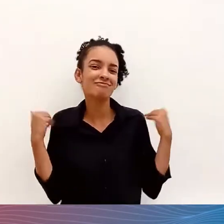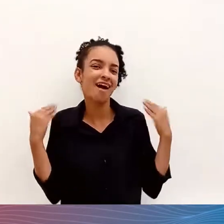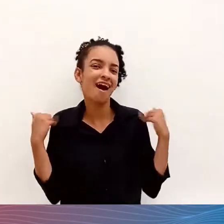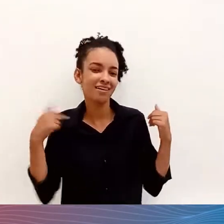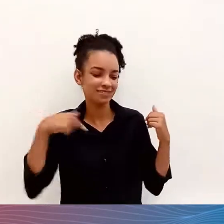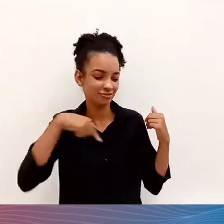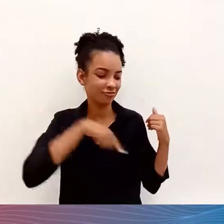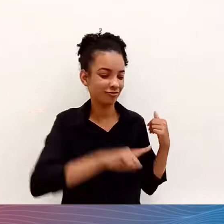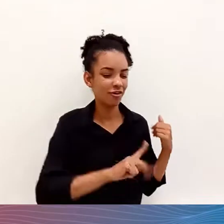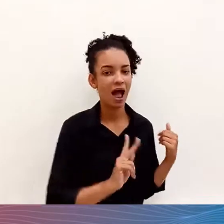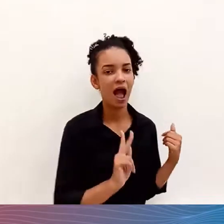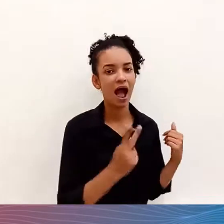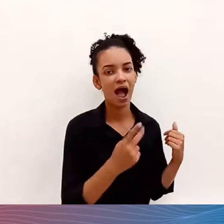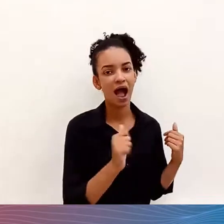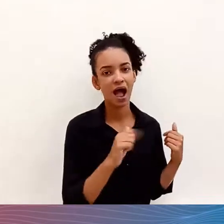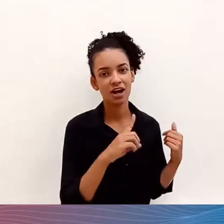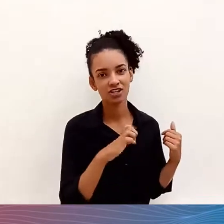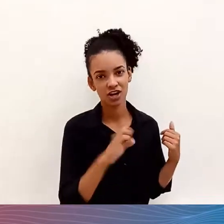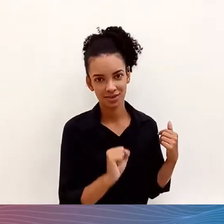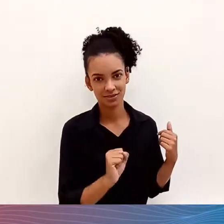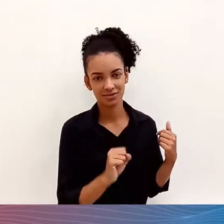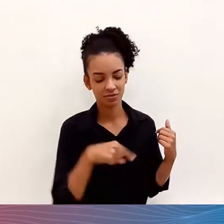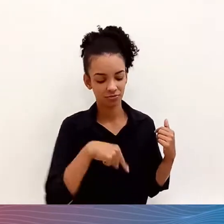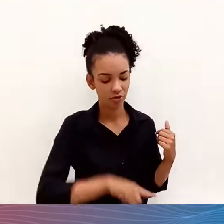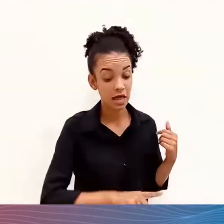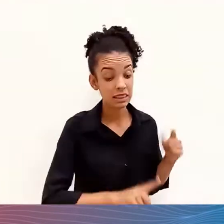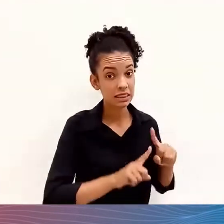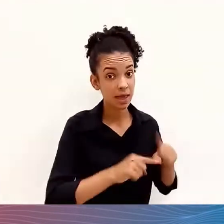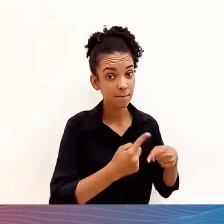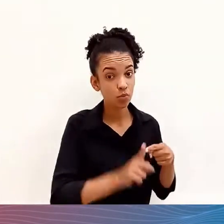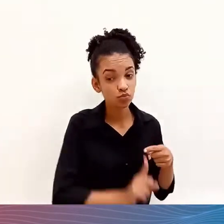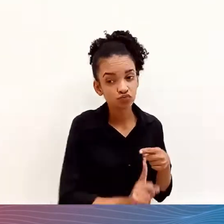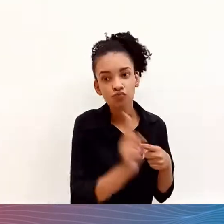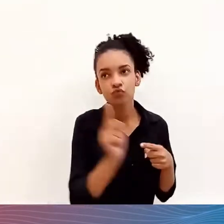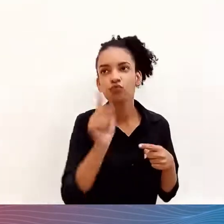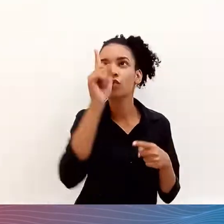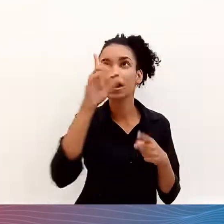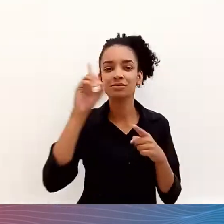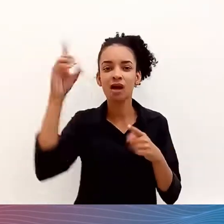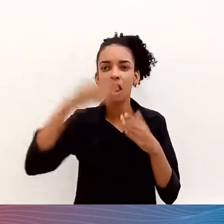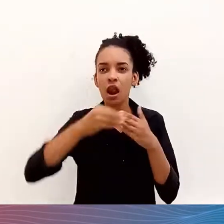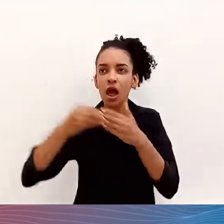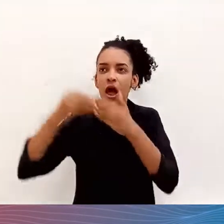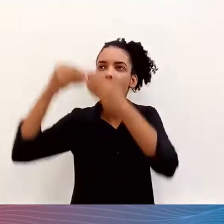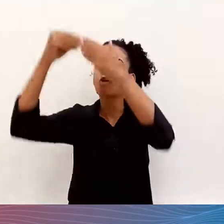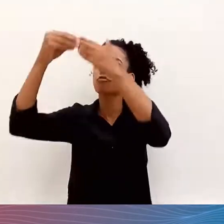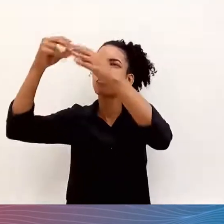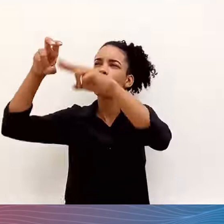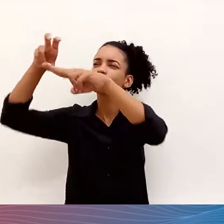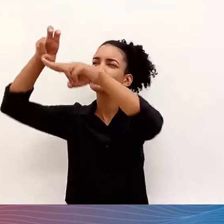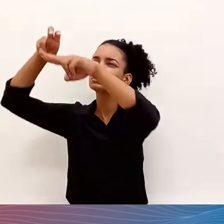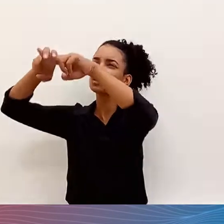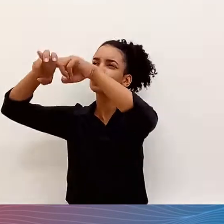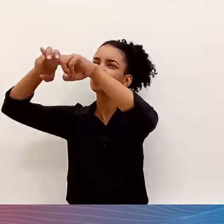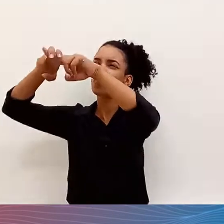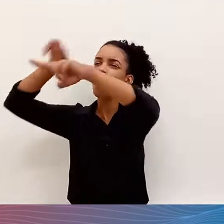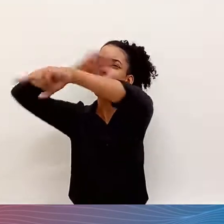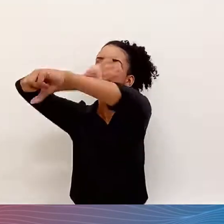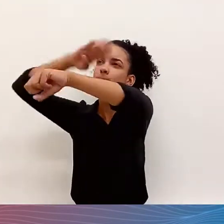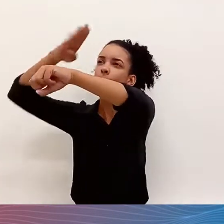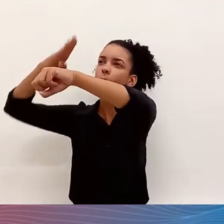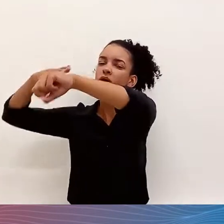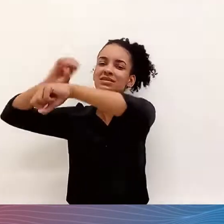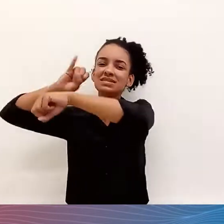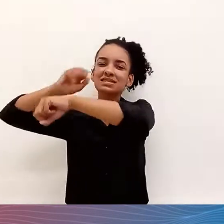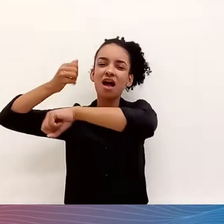Deus o levou lá para o terceiro céu, assentou no Monte Sião, vitorioso, né? E hoje, irmãos, ele